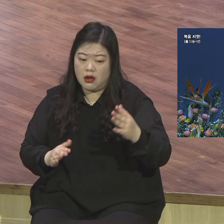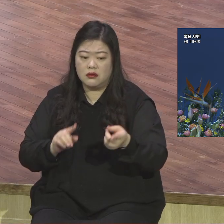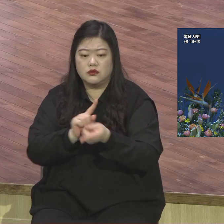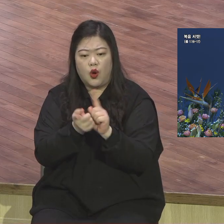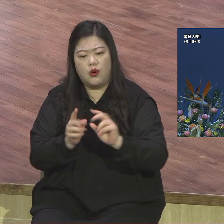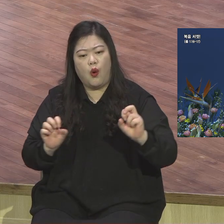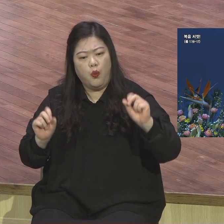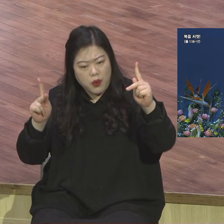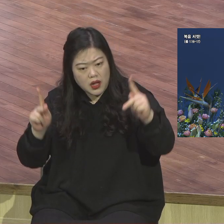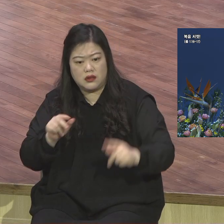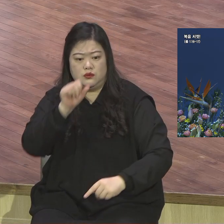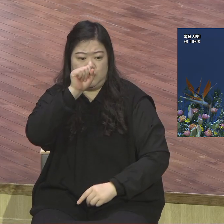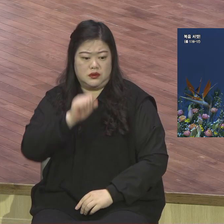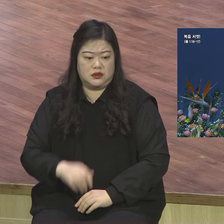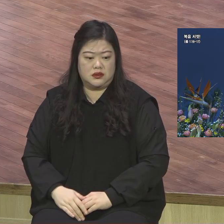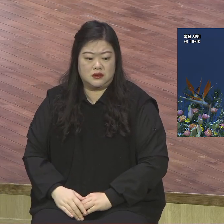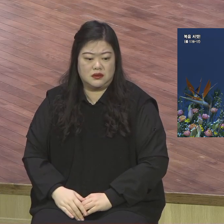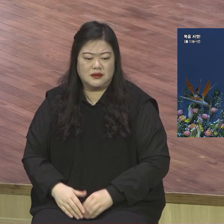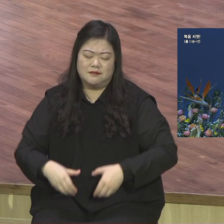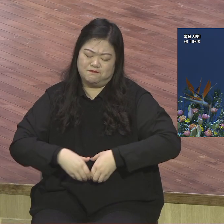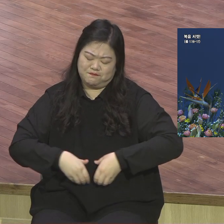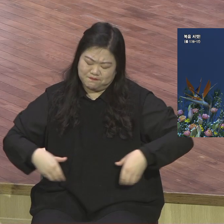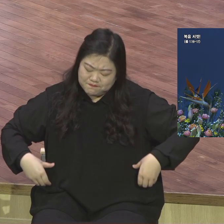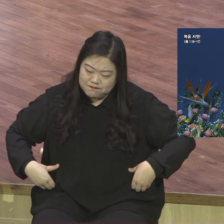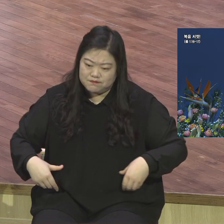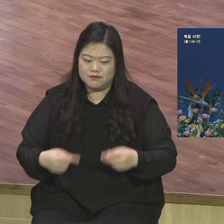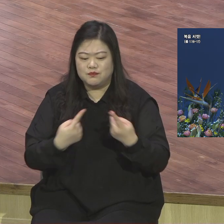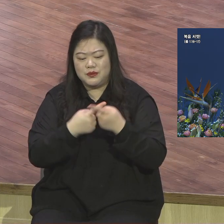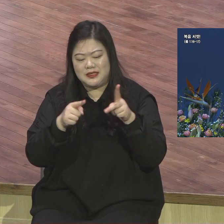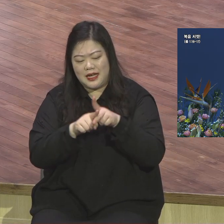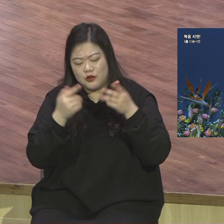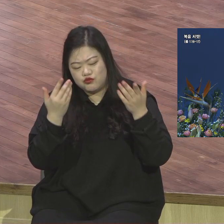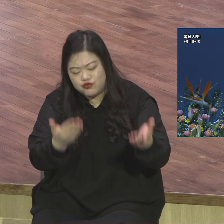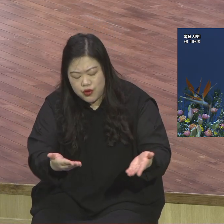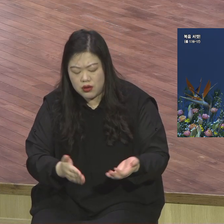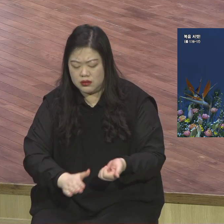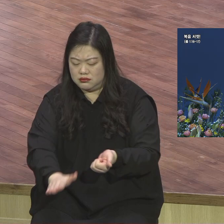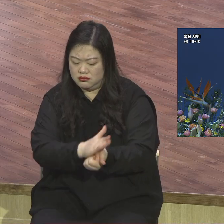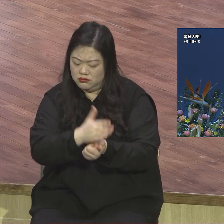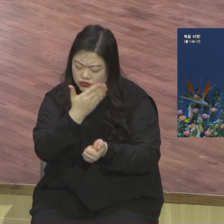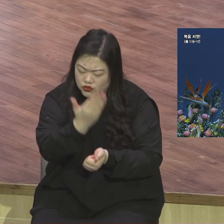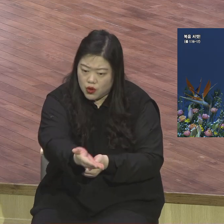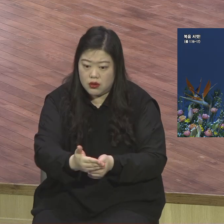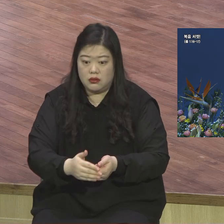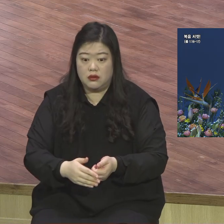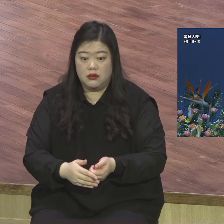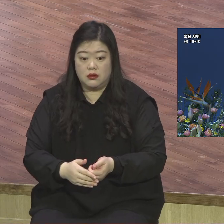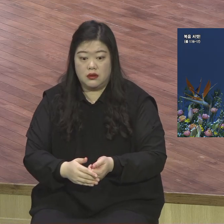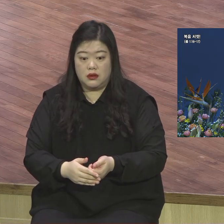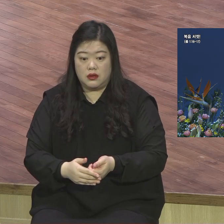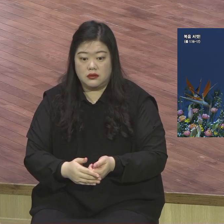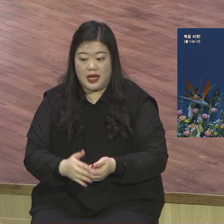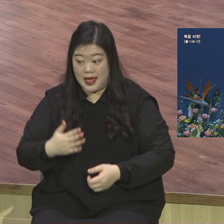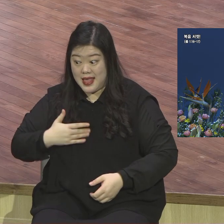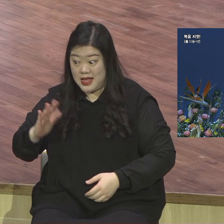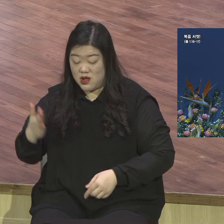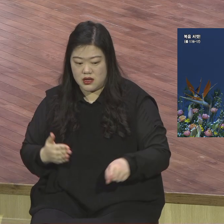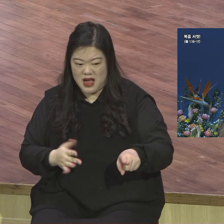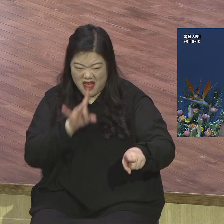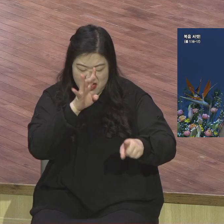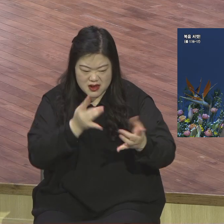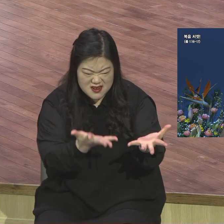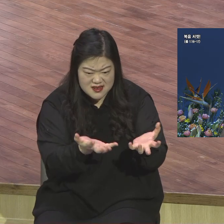어떤 말을 해도 어떤 행동도 다 이해해줘. 다 받아줘. 이게 복음이에요. 복음. 이 복음 편안하게.